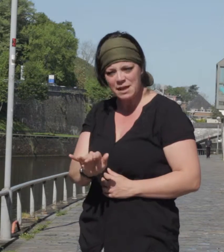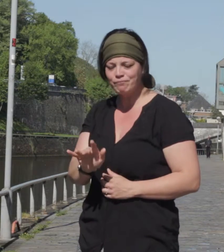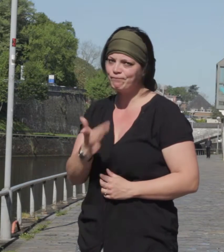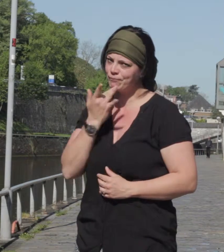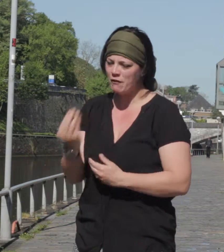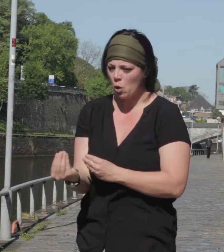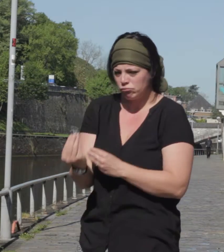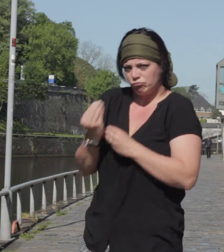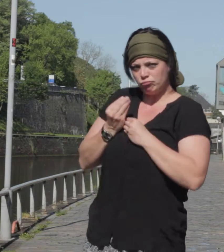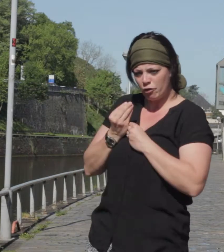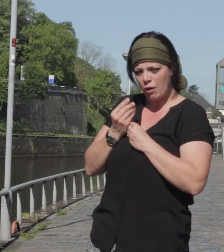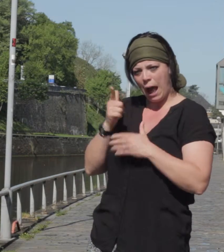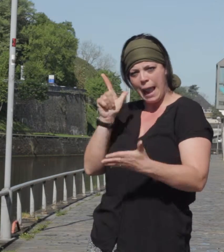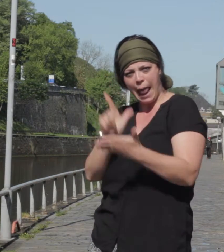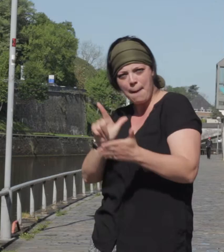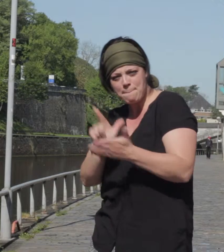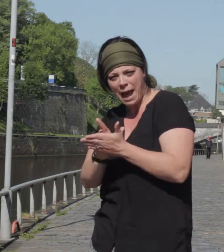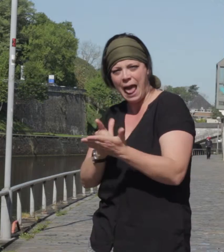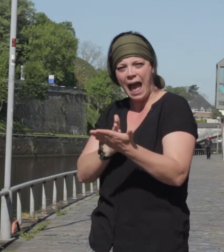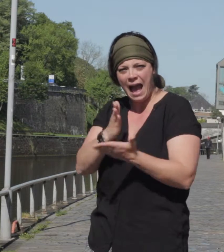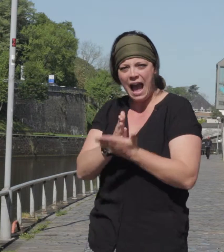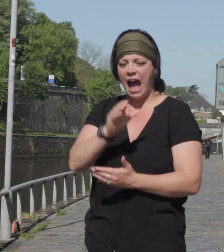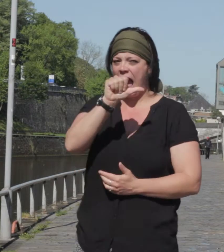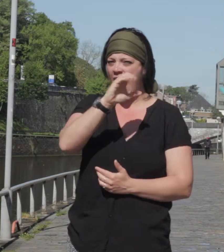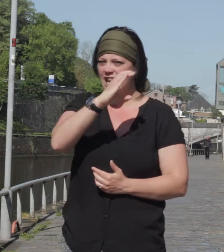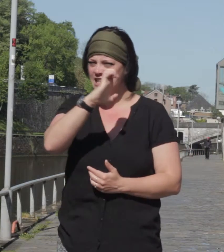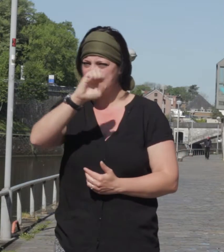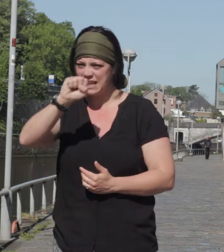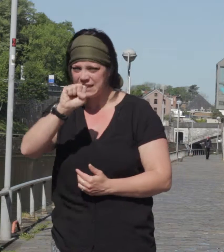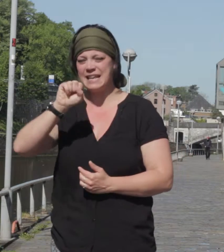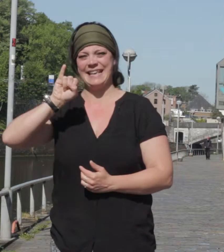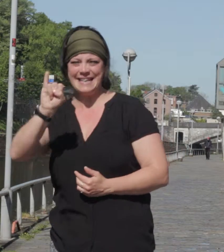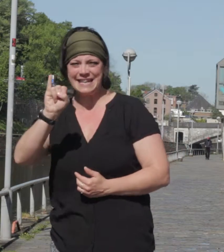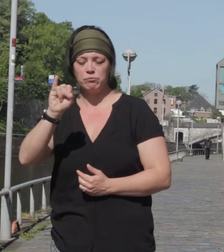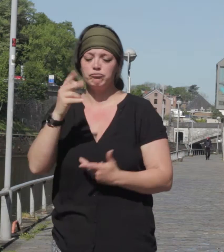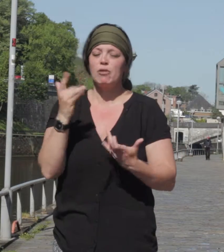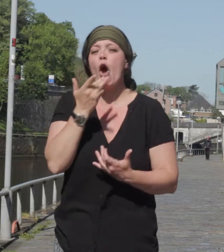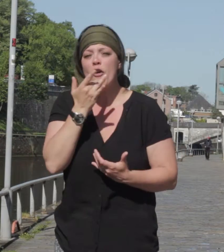label d'accessibilité Accessi. Vous trouverez plus d'informations concernant ce label en vous rendant sur le site